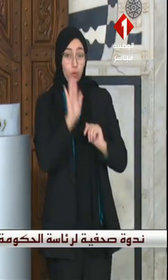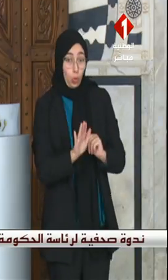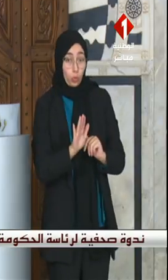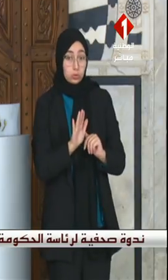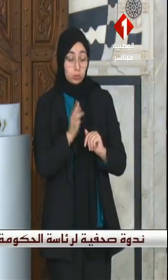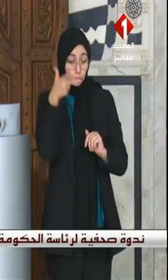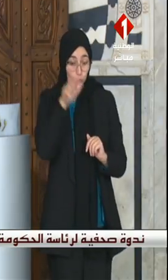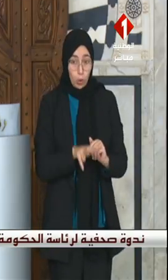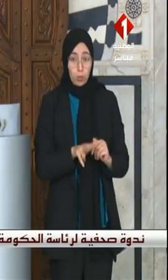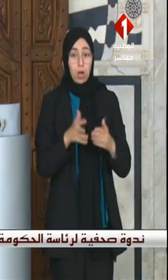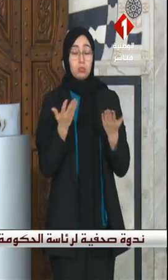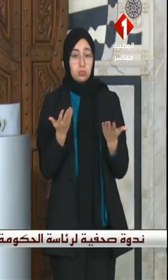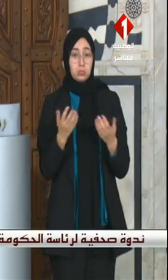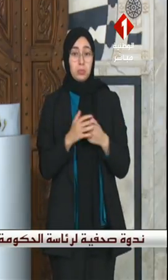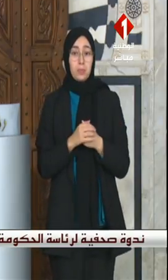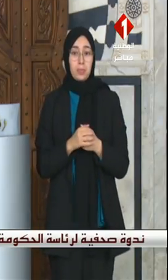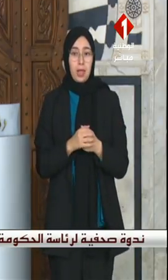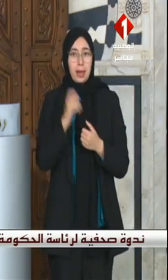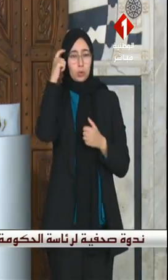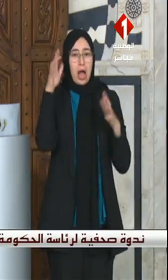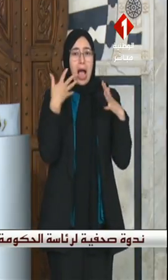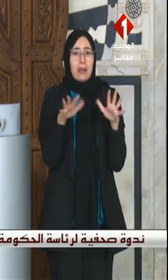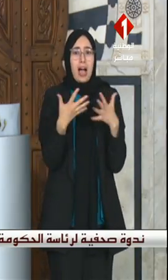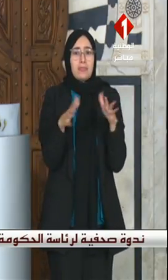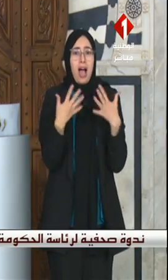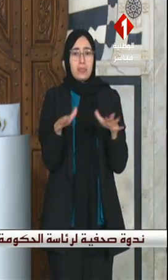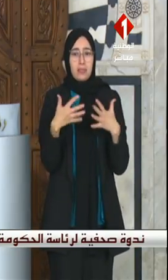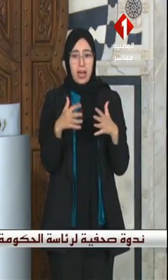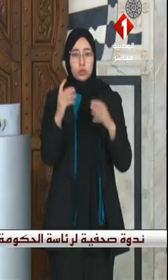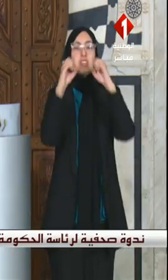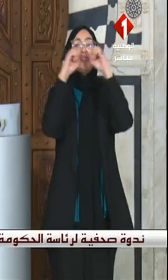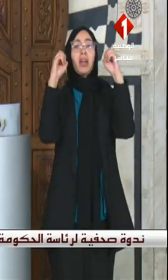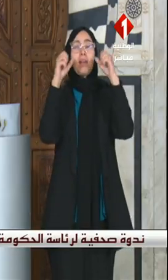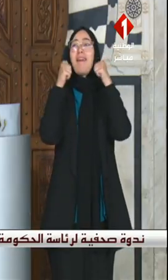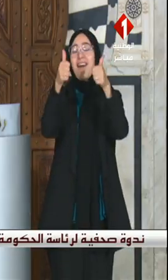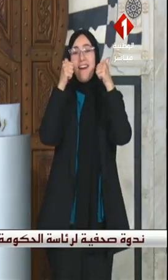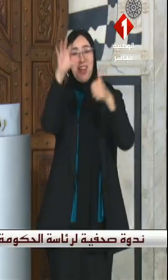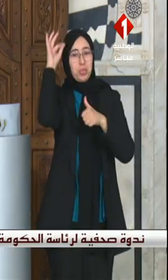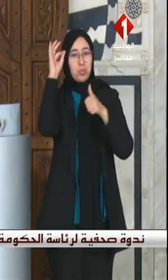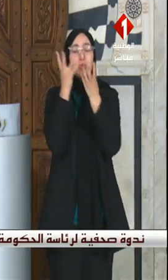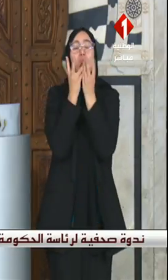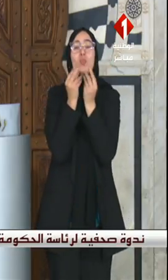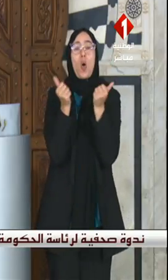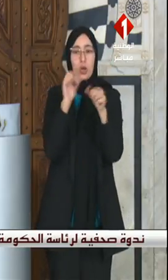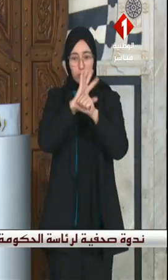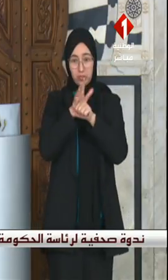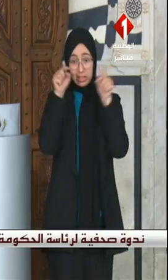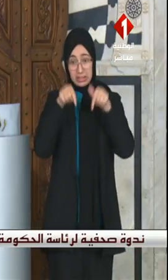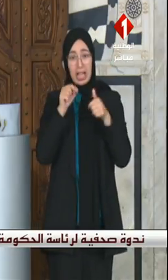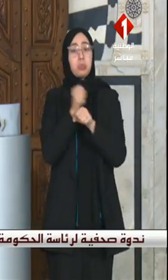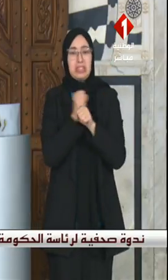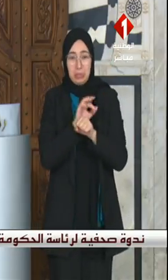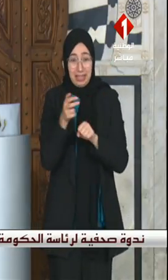شامل لدرجة معناها الهوس باش وصلنا لصفر حالة. السنة بطبيعة الحال غير ممكن مع